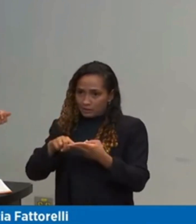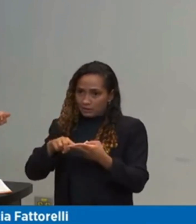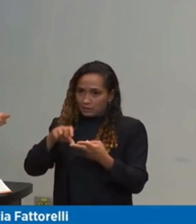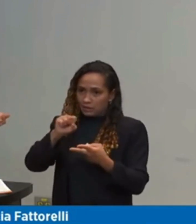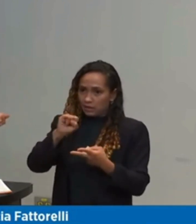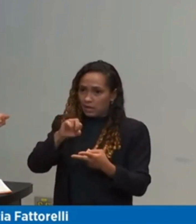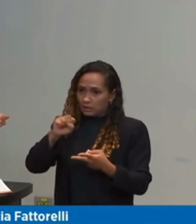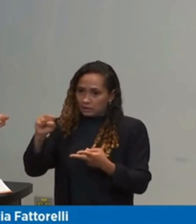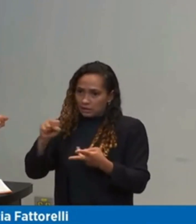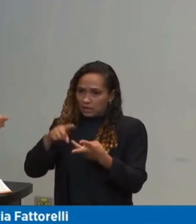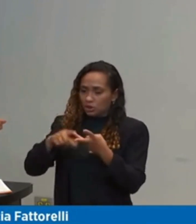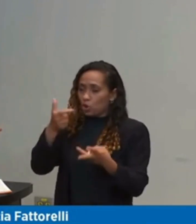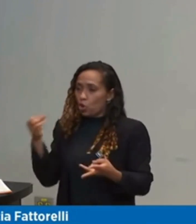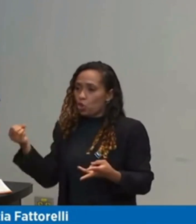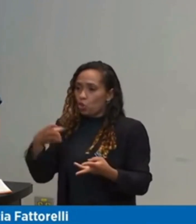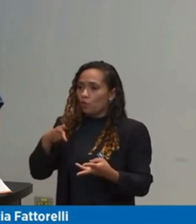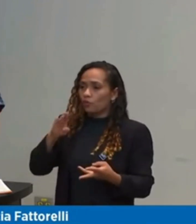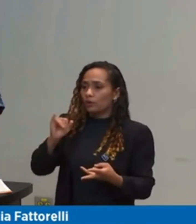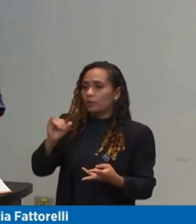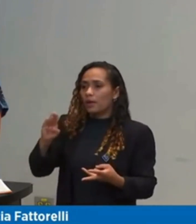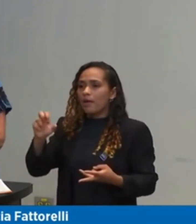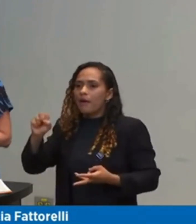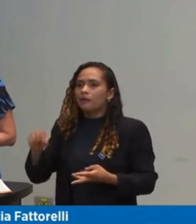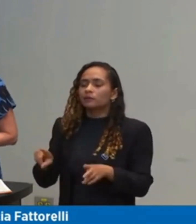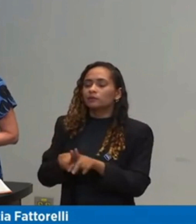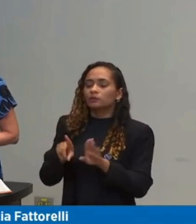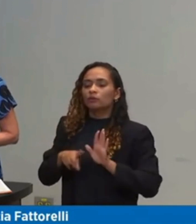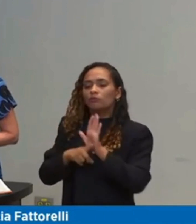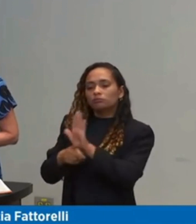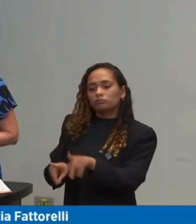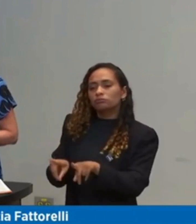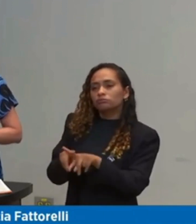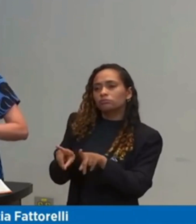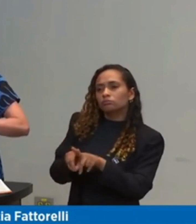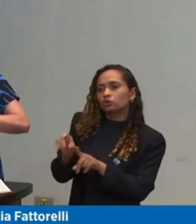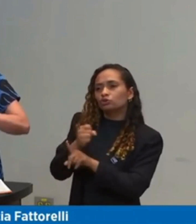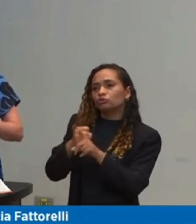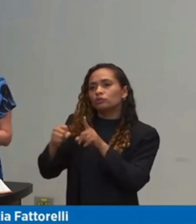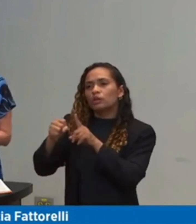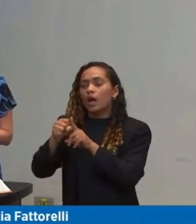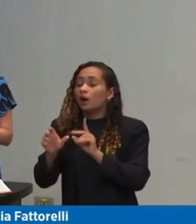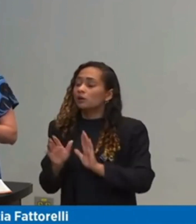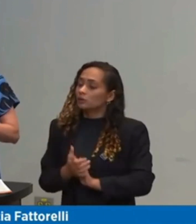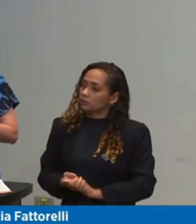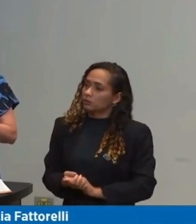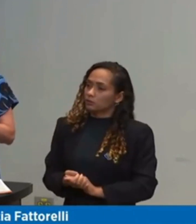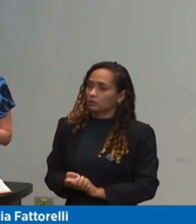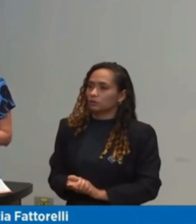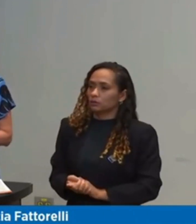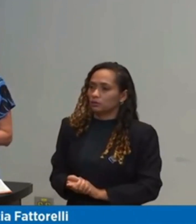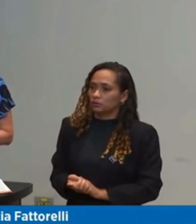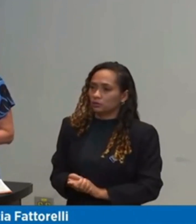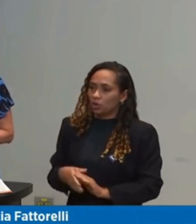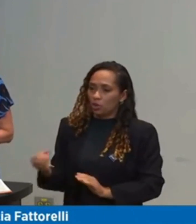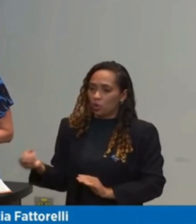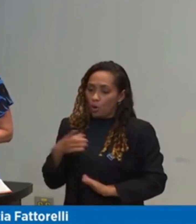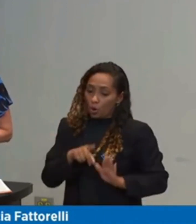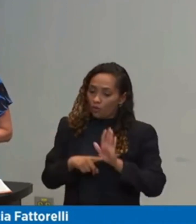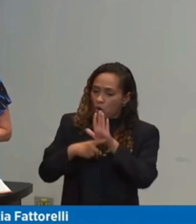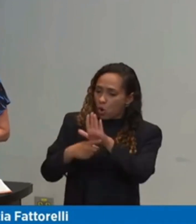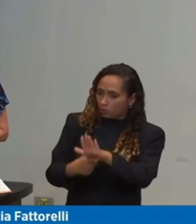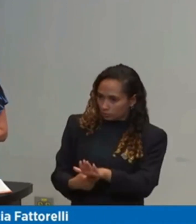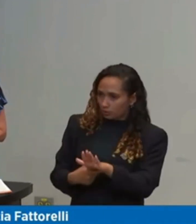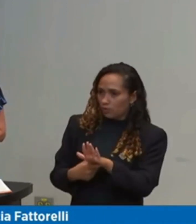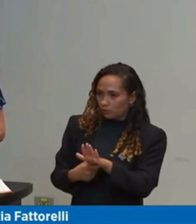no novo IBS, e as contribuições sociais numa nova